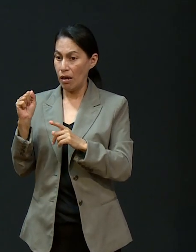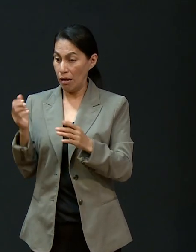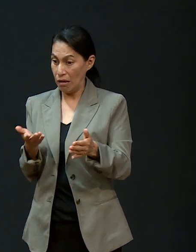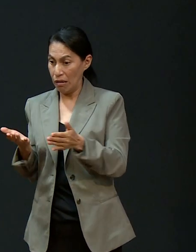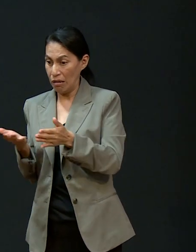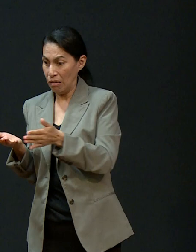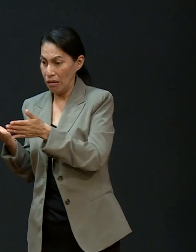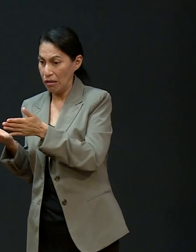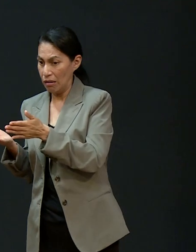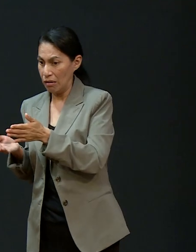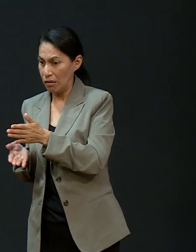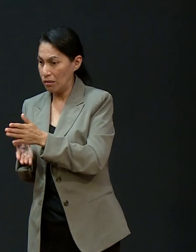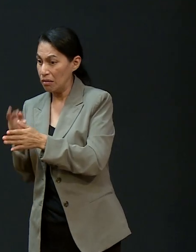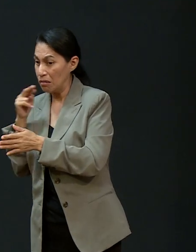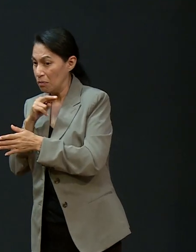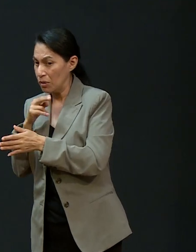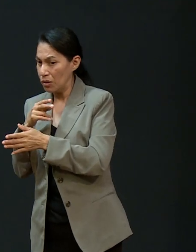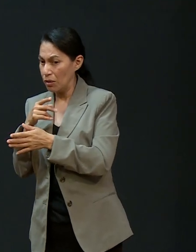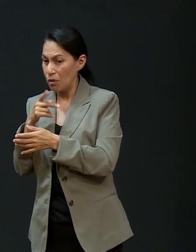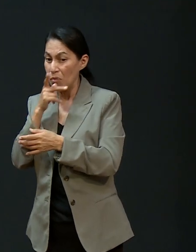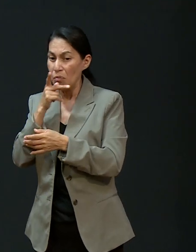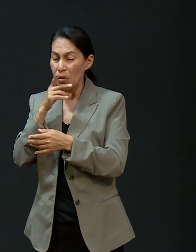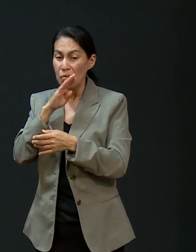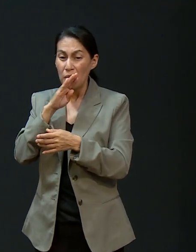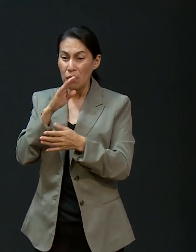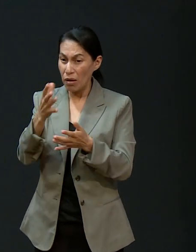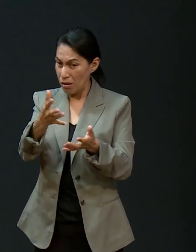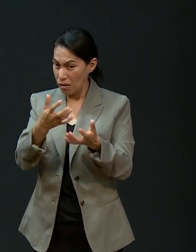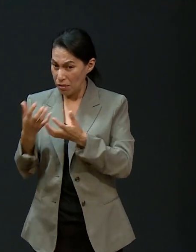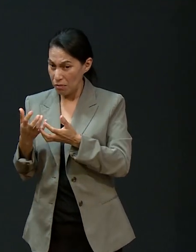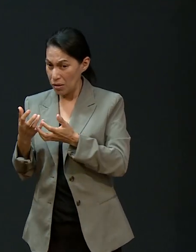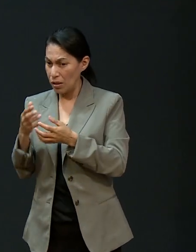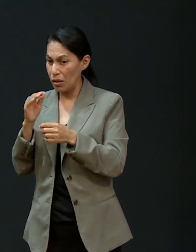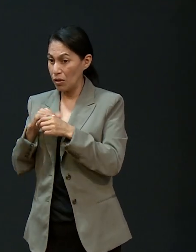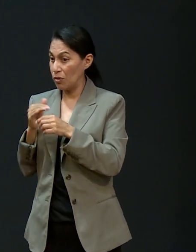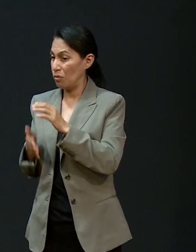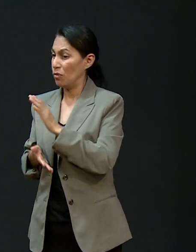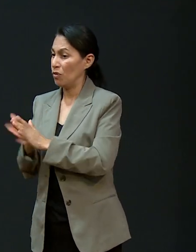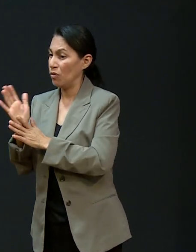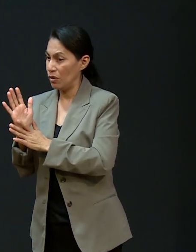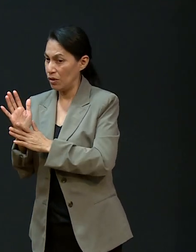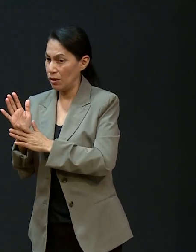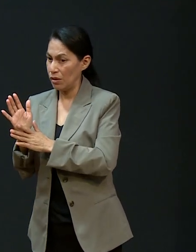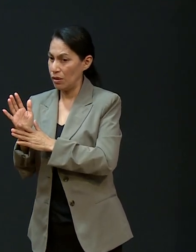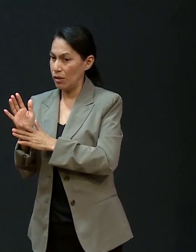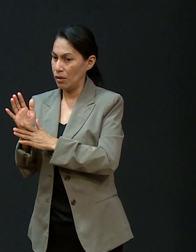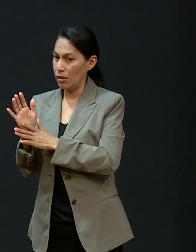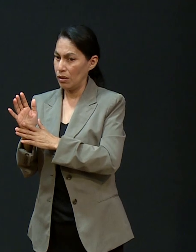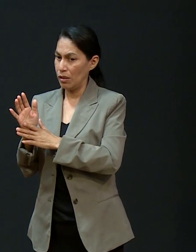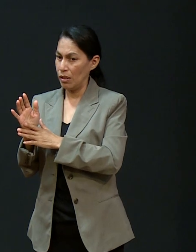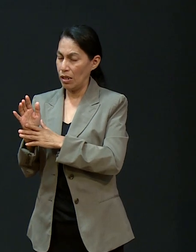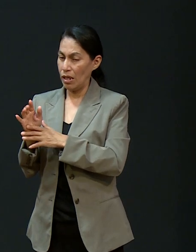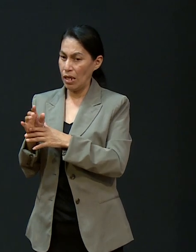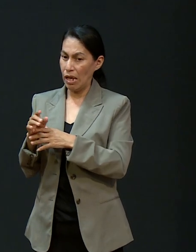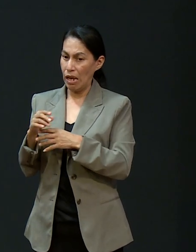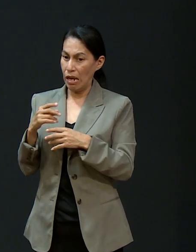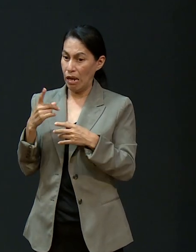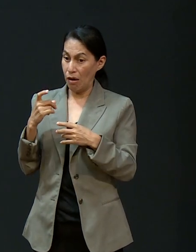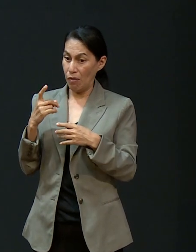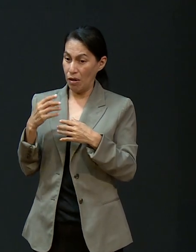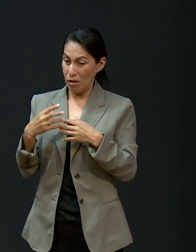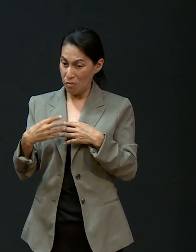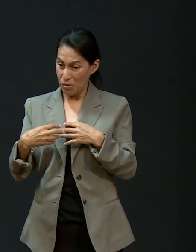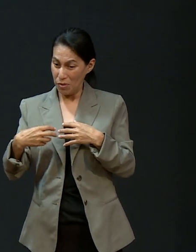embarazada y dijo, mira, sale, sale rapidito. Y llama a tus papás y salieron rápido, pero yo me fui. Quedamos, no